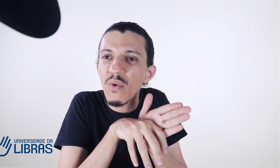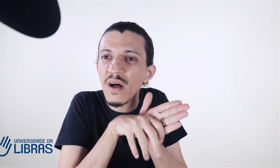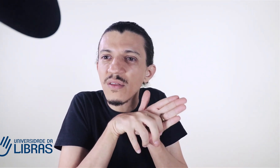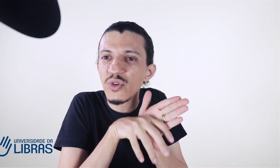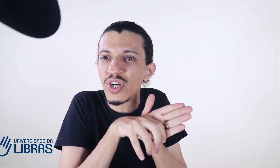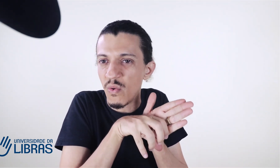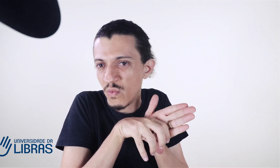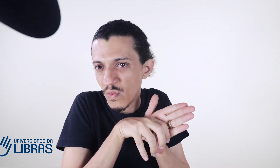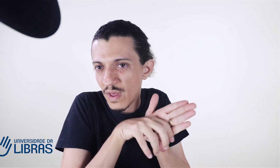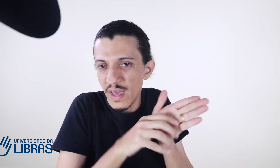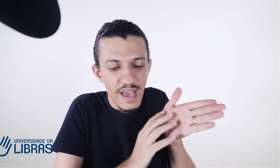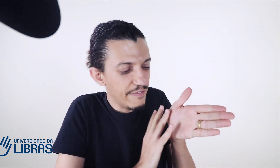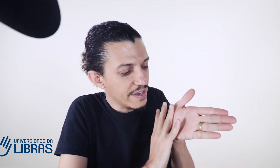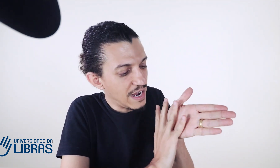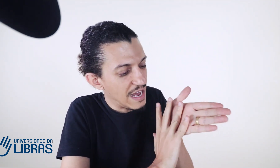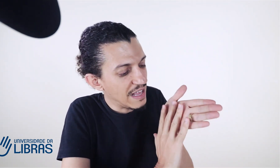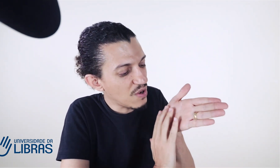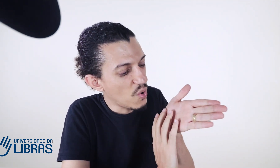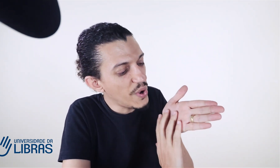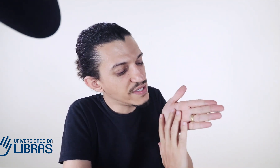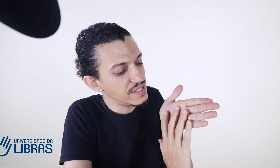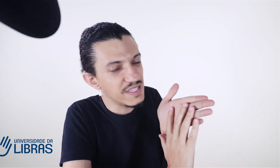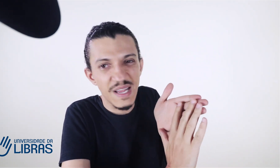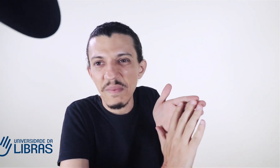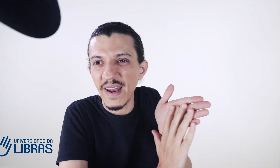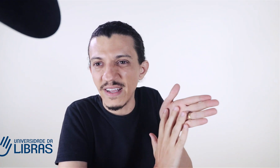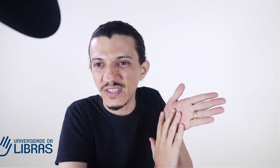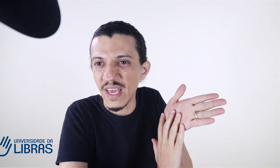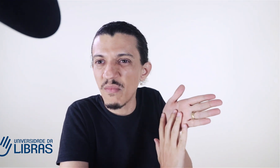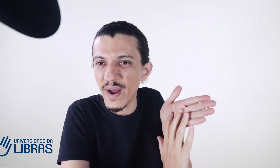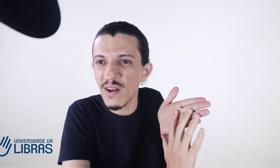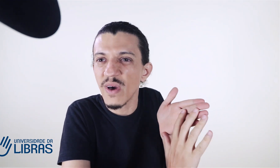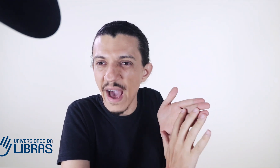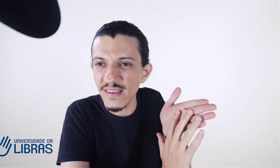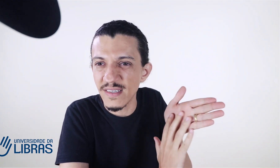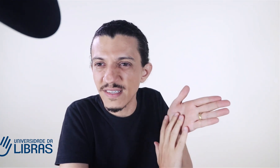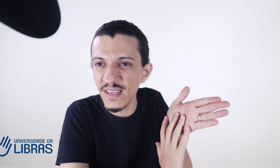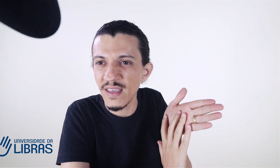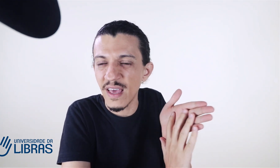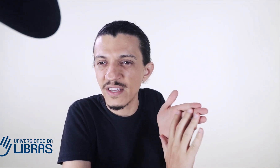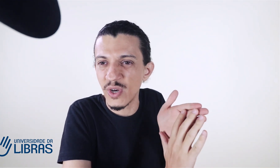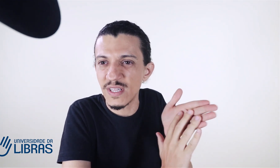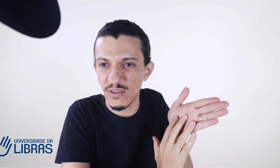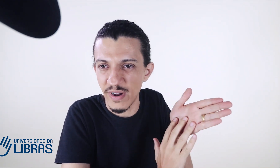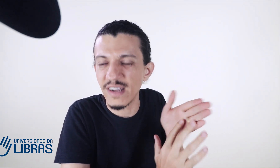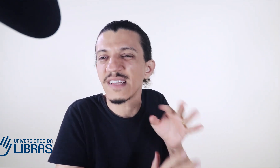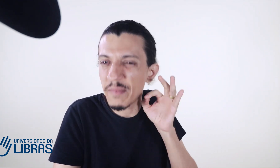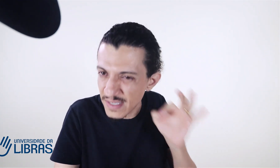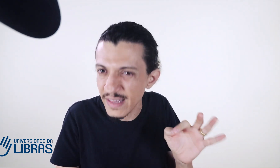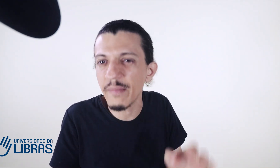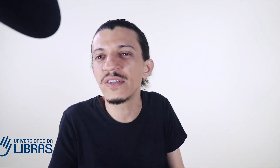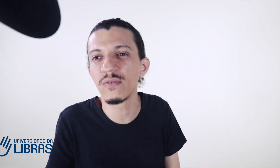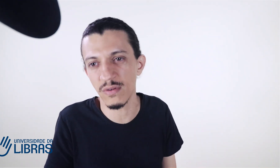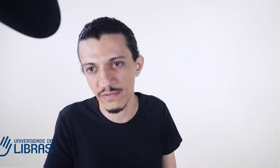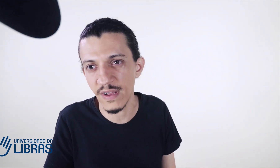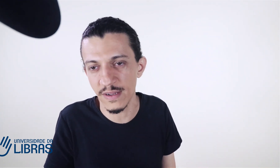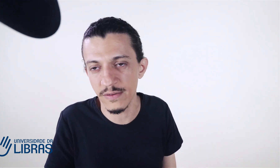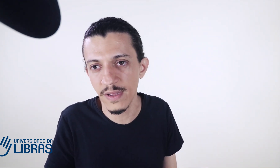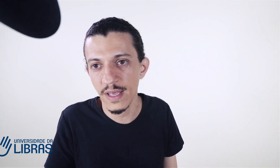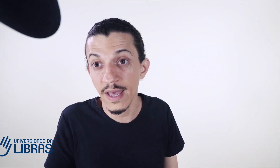água do chão. E aí fica aquela coisa assim na parede. Quem mora em lugares assim, regiões litorâneas, sabe exatamente do que eu estou falando.